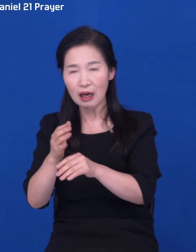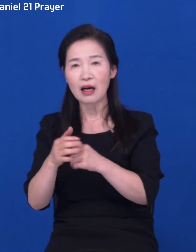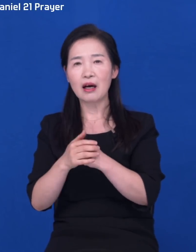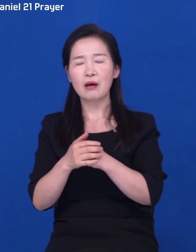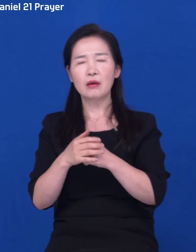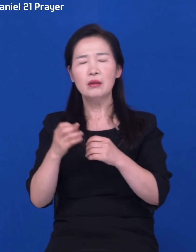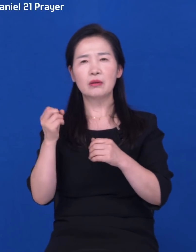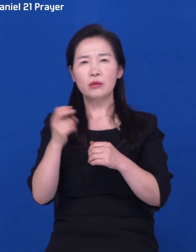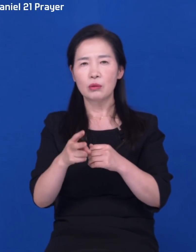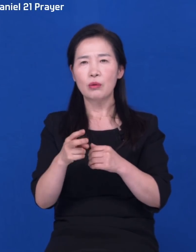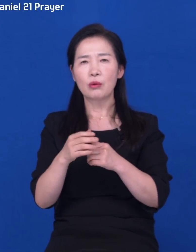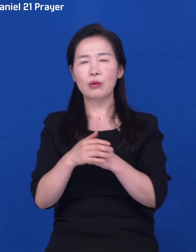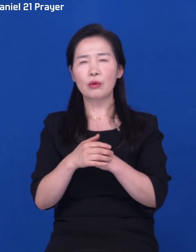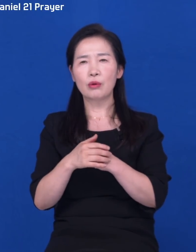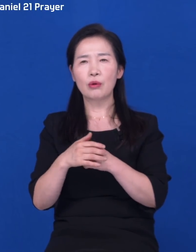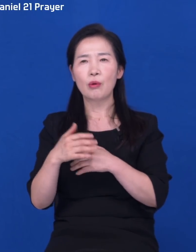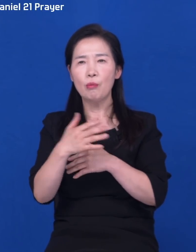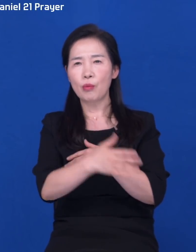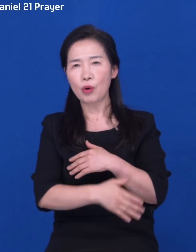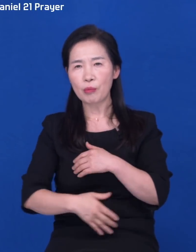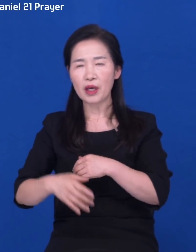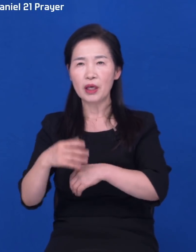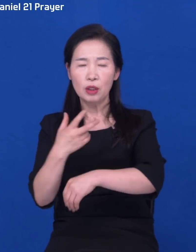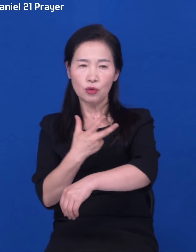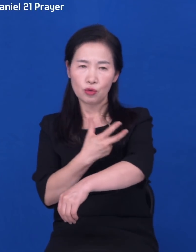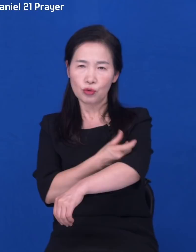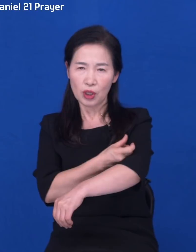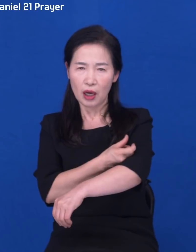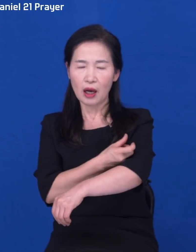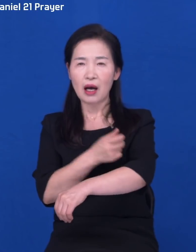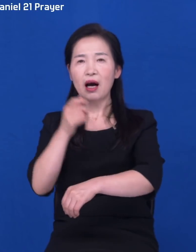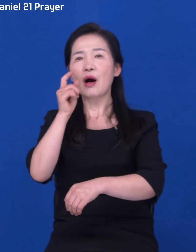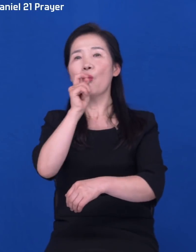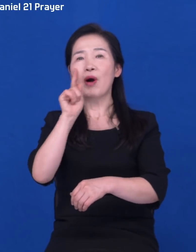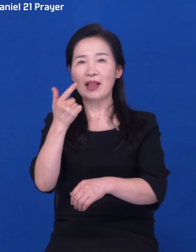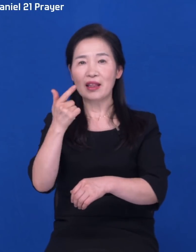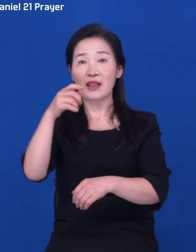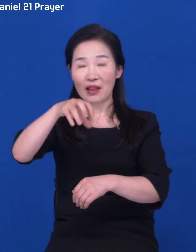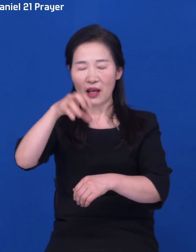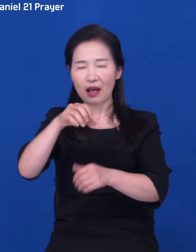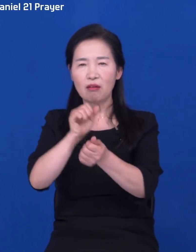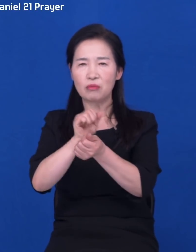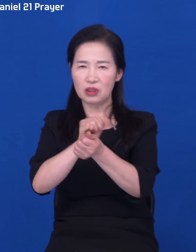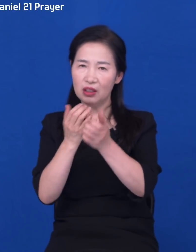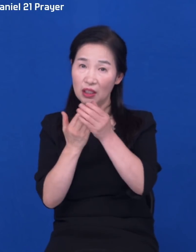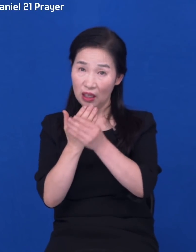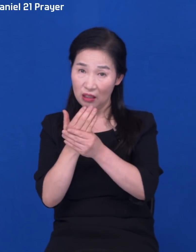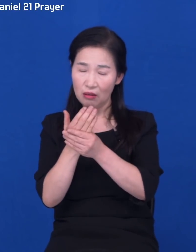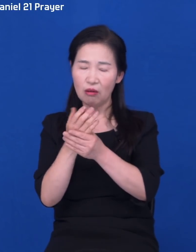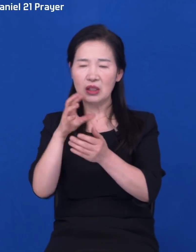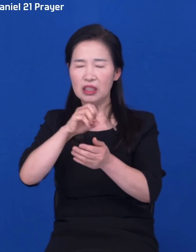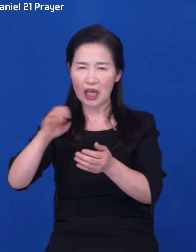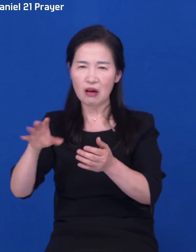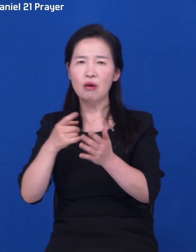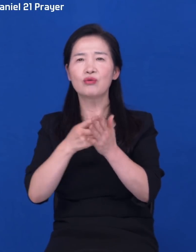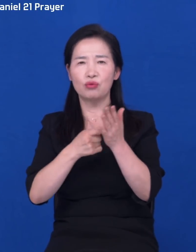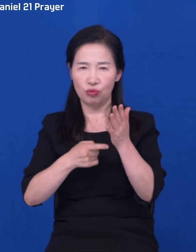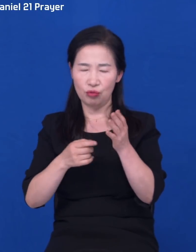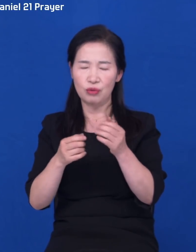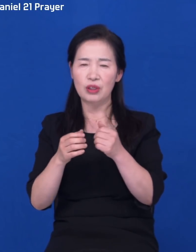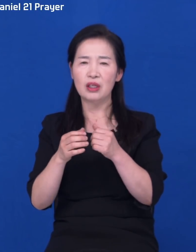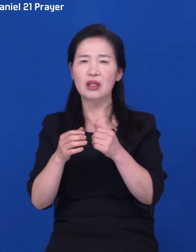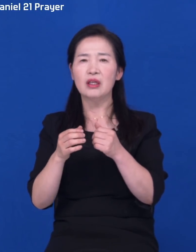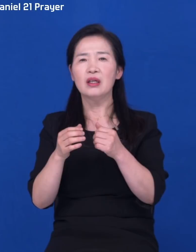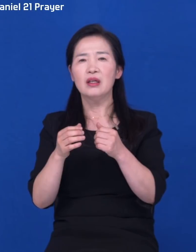몸에 또 주사를 놓는 관을 넣은 자리가 염증이 생겨서 그거 제거하는 수술을 하는데 오랫동안 몸에 갖고